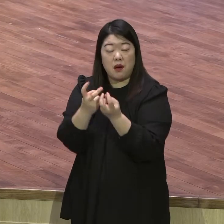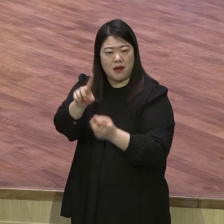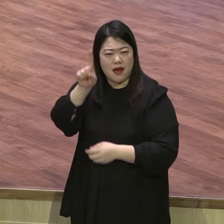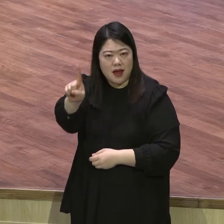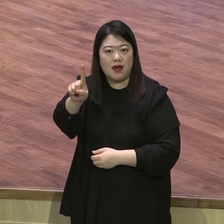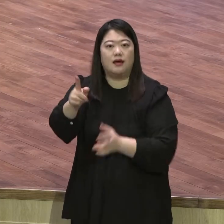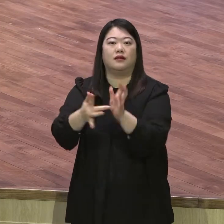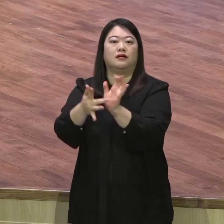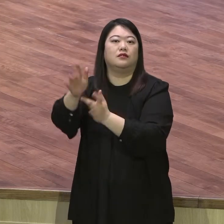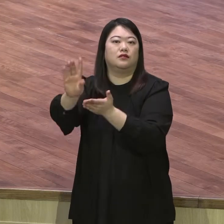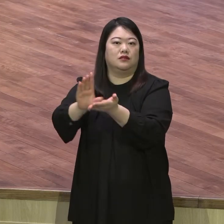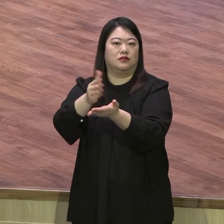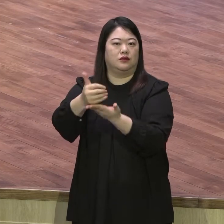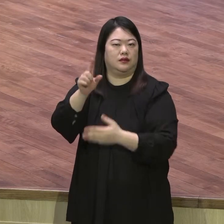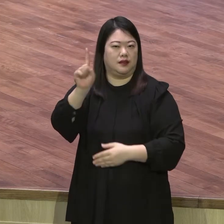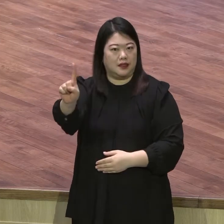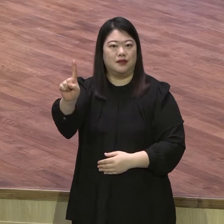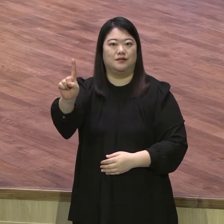그리스도.